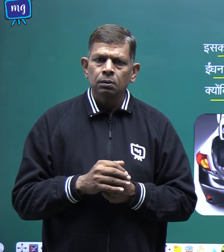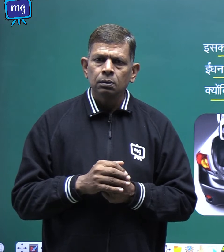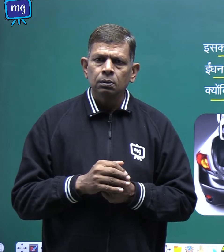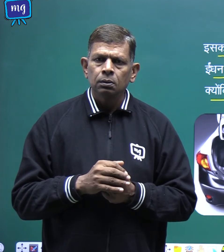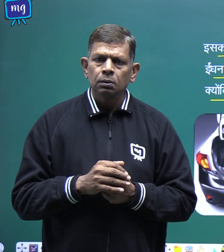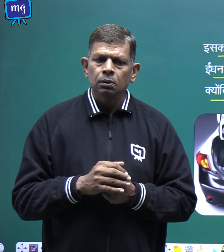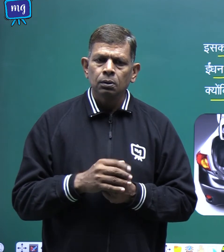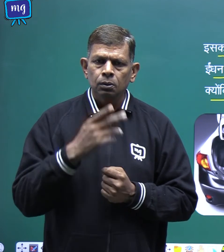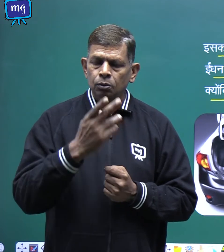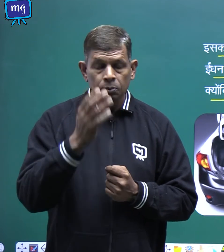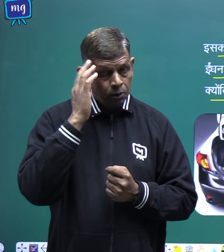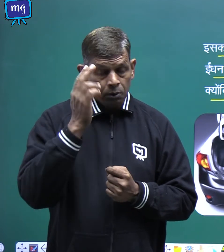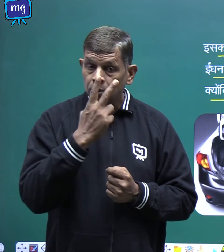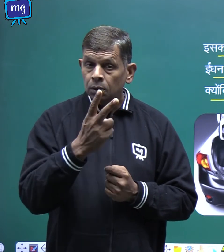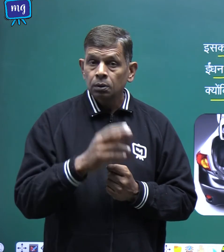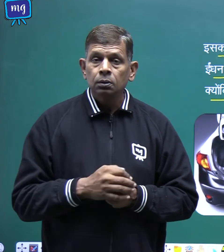तुम देखते हो ना,